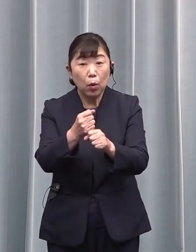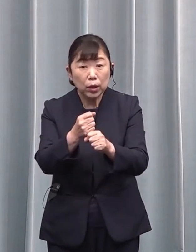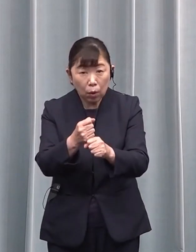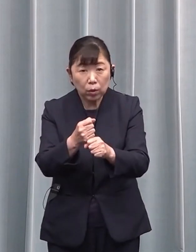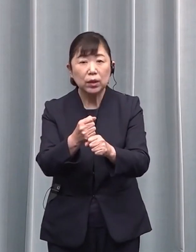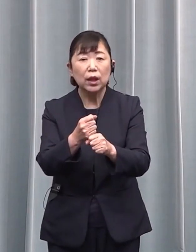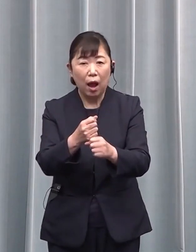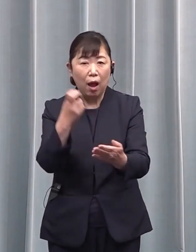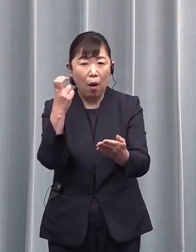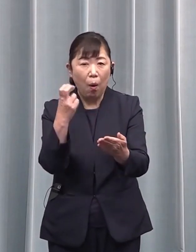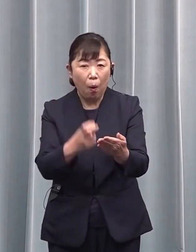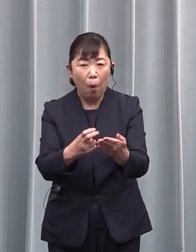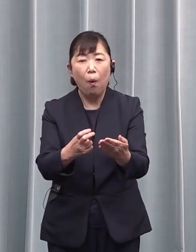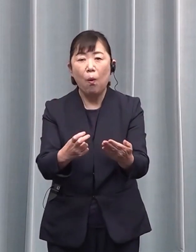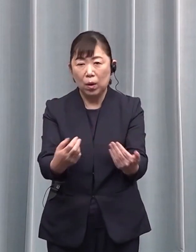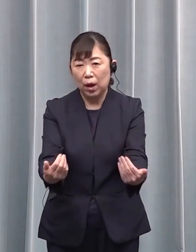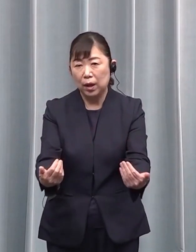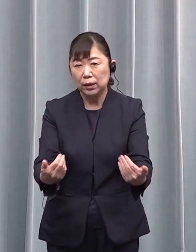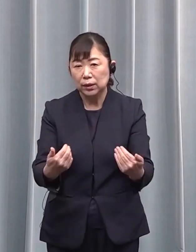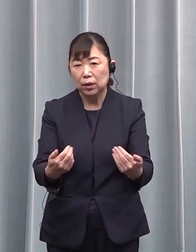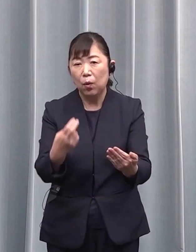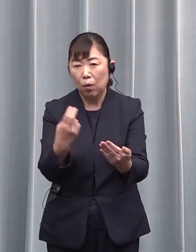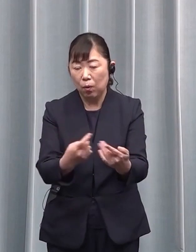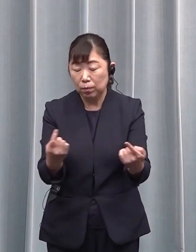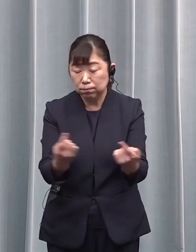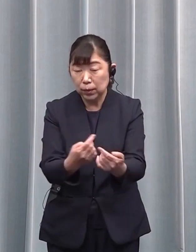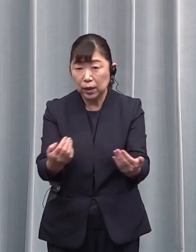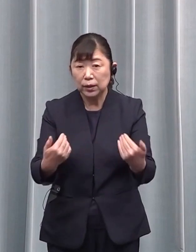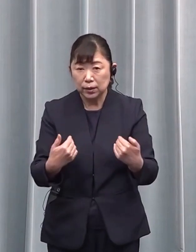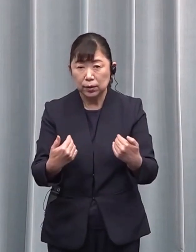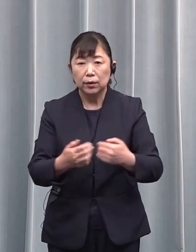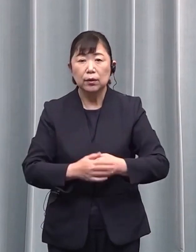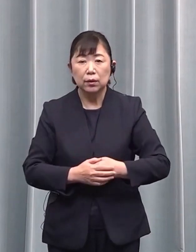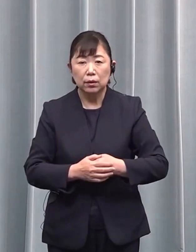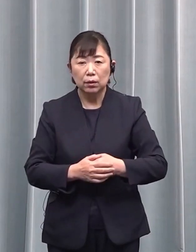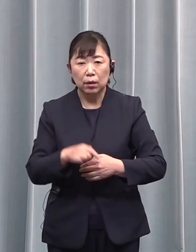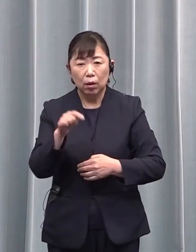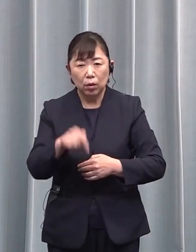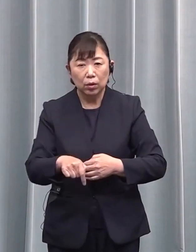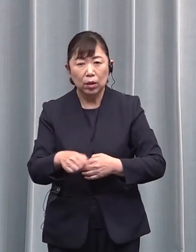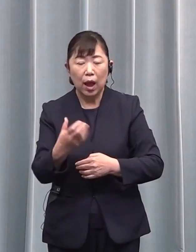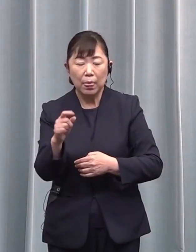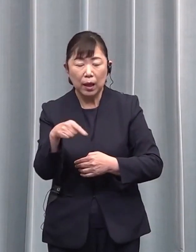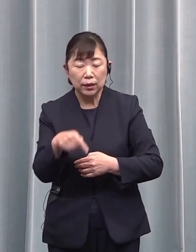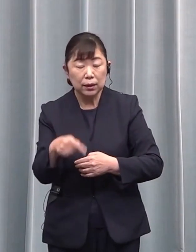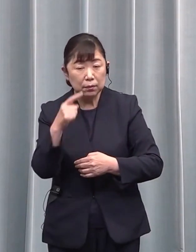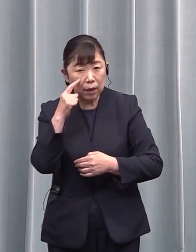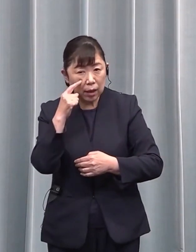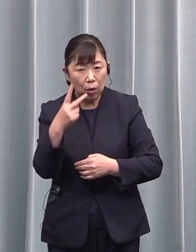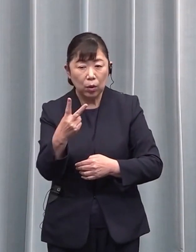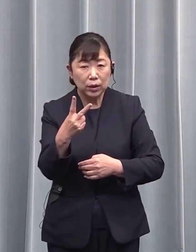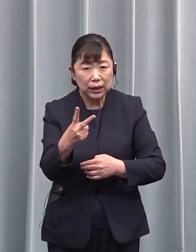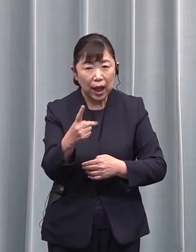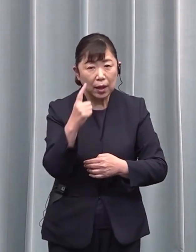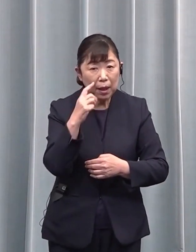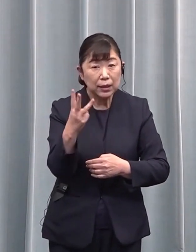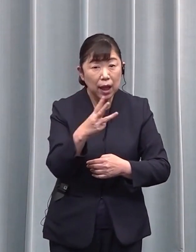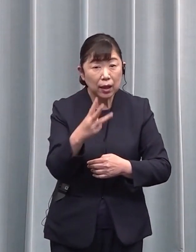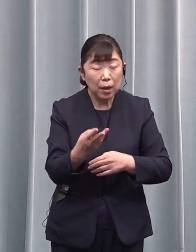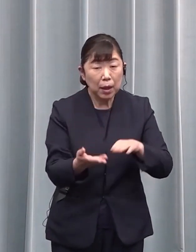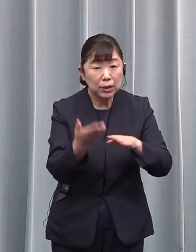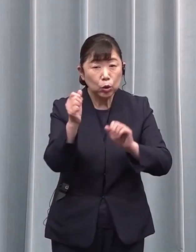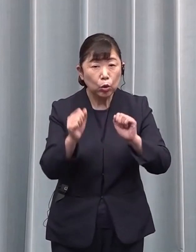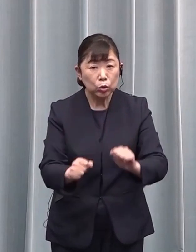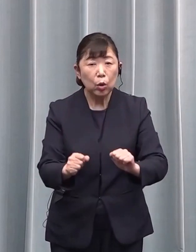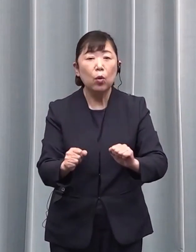法改正でないと、これを当てはめたことで、この中に何人の2回目以上、3回目の人がいるかどうか、これさえも入管庁が